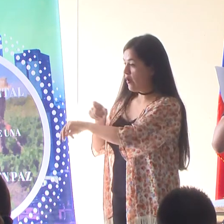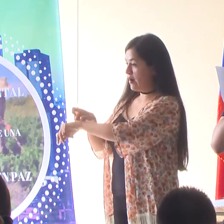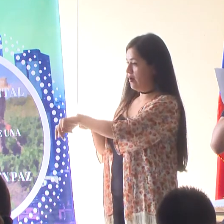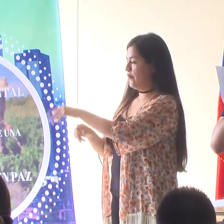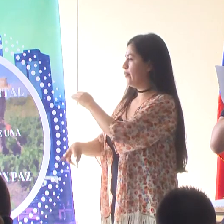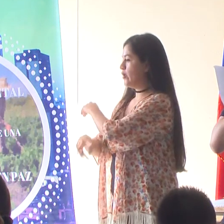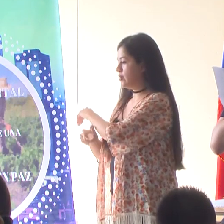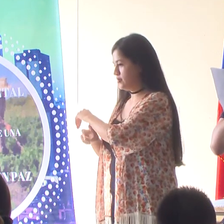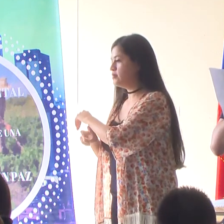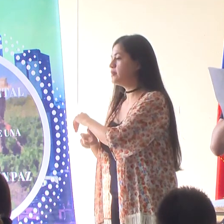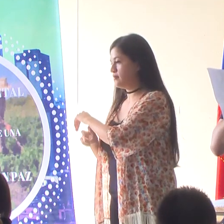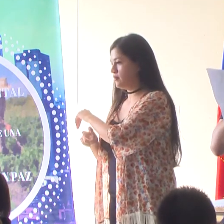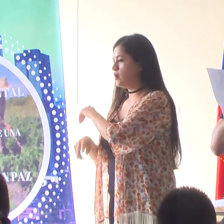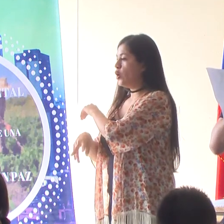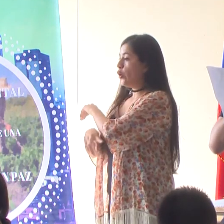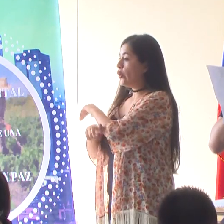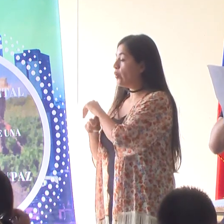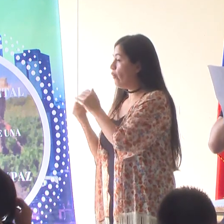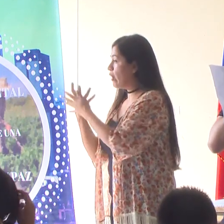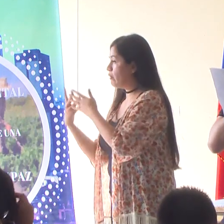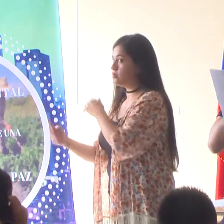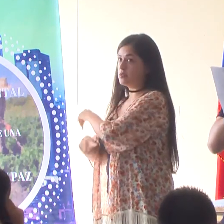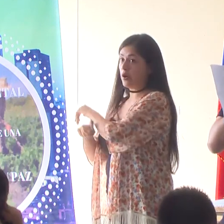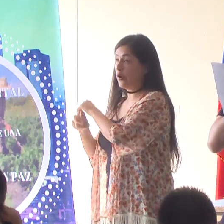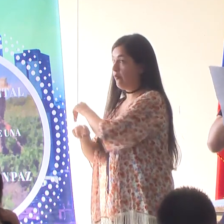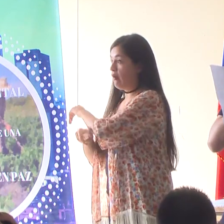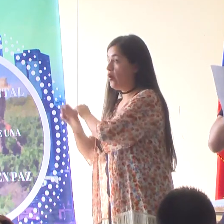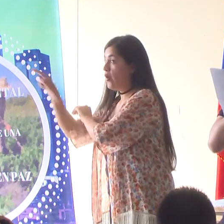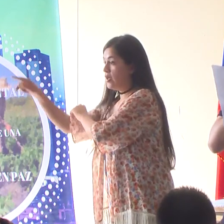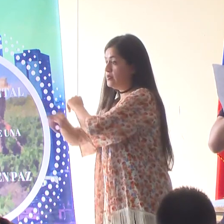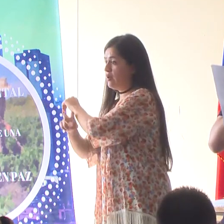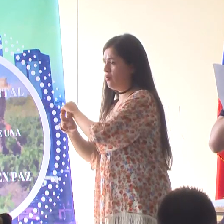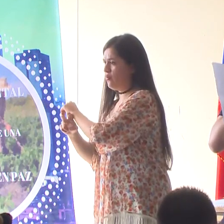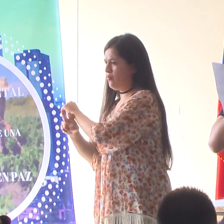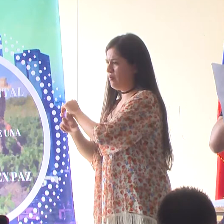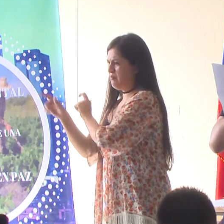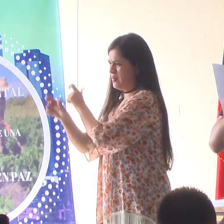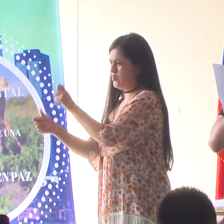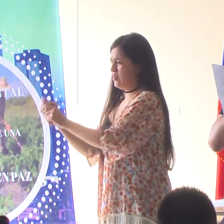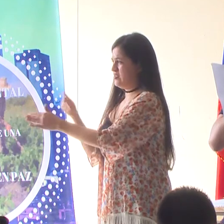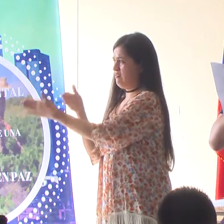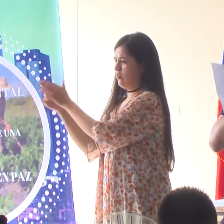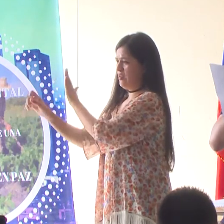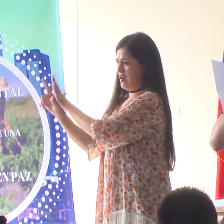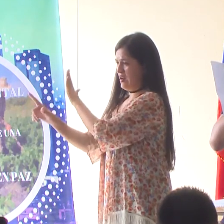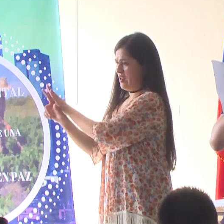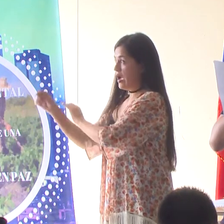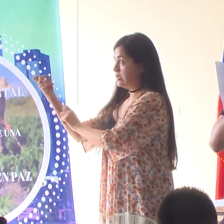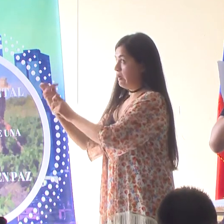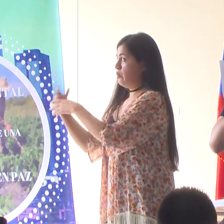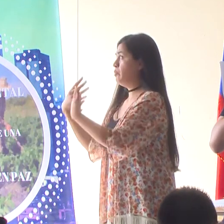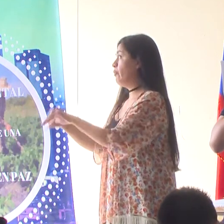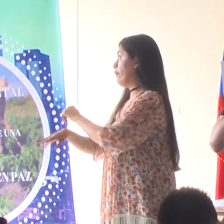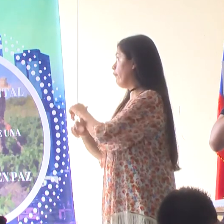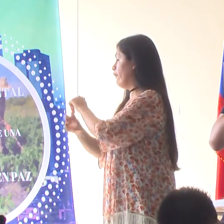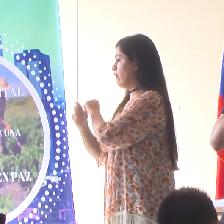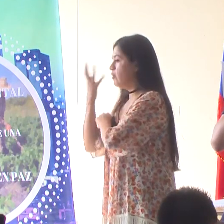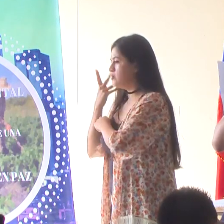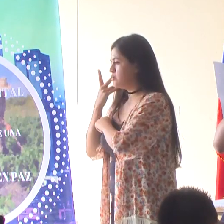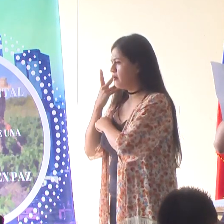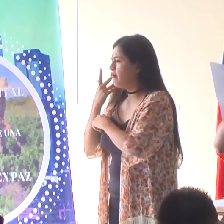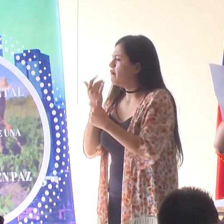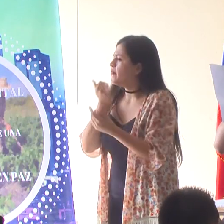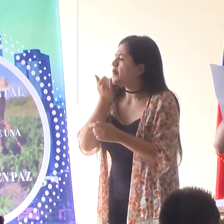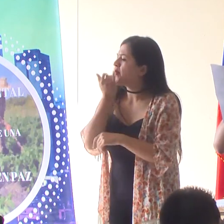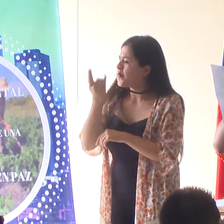desarticular bandas o conjurar hordas de personas desafiando la ley el riesgo ambiental viene acompañado con la